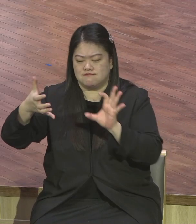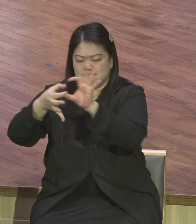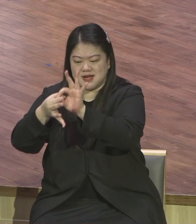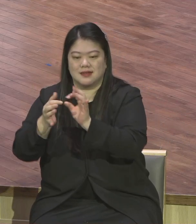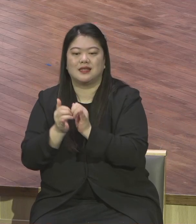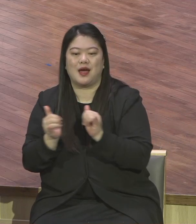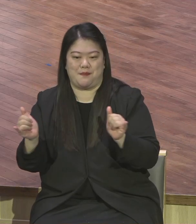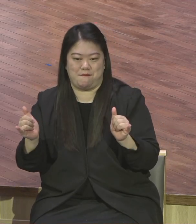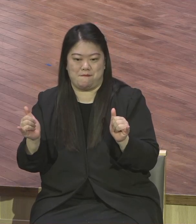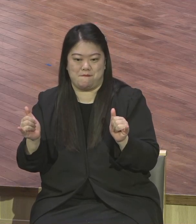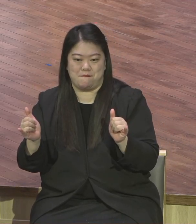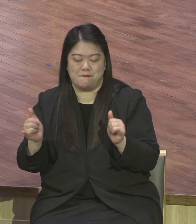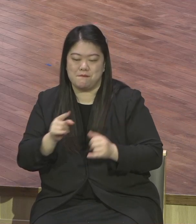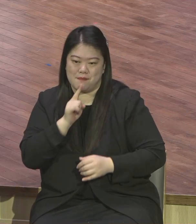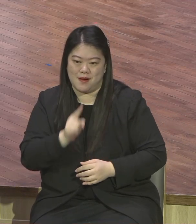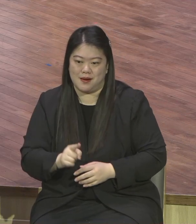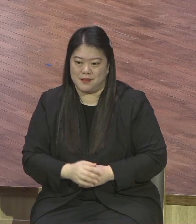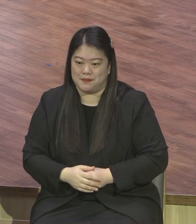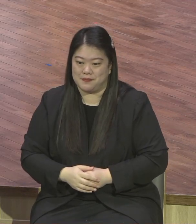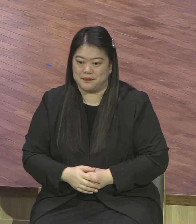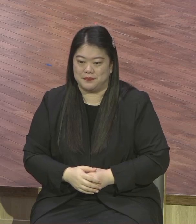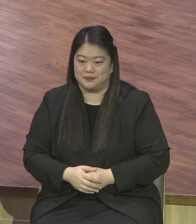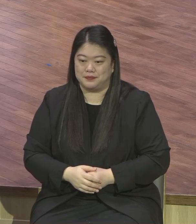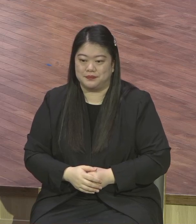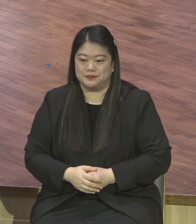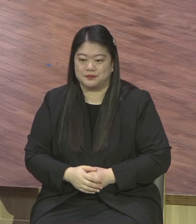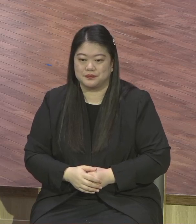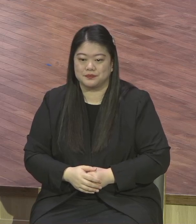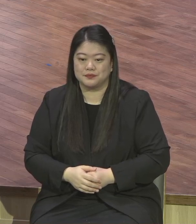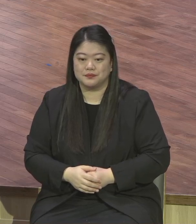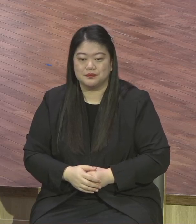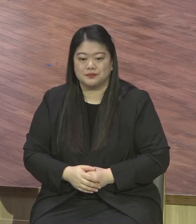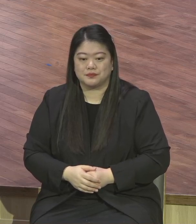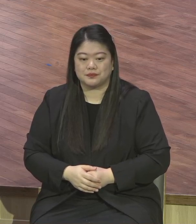사람이다. 성령의 사람.